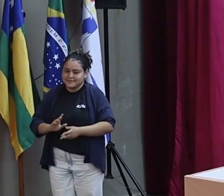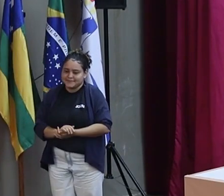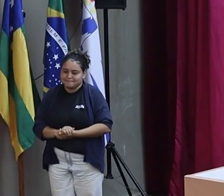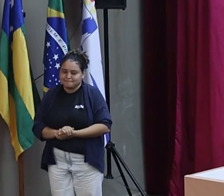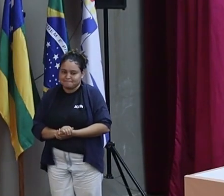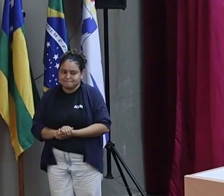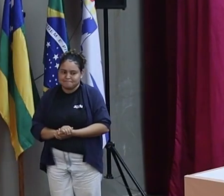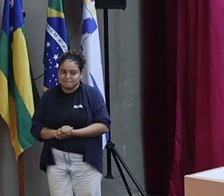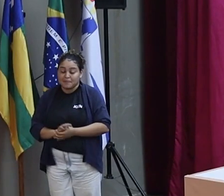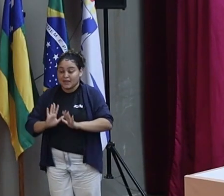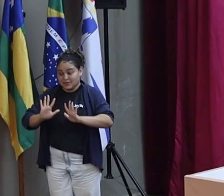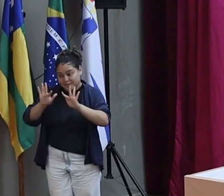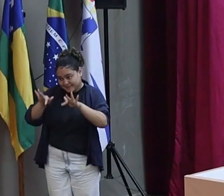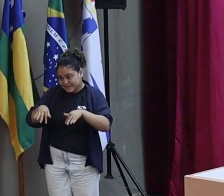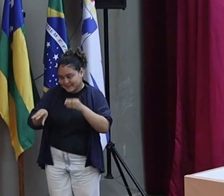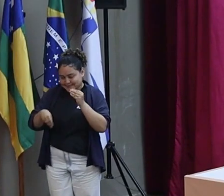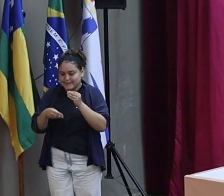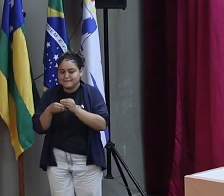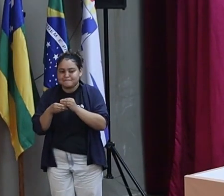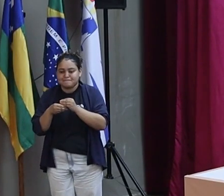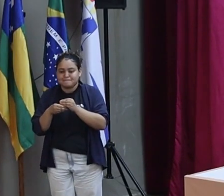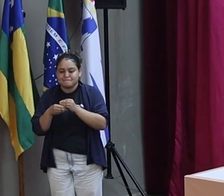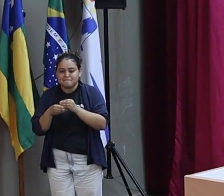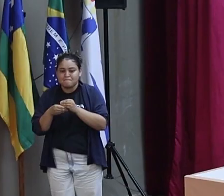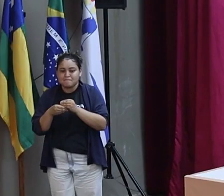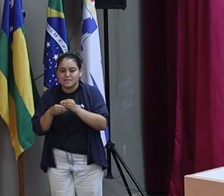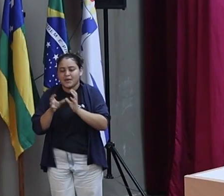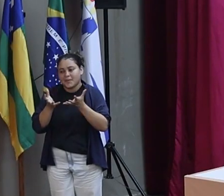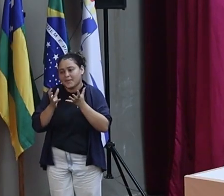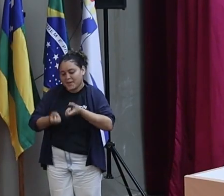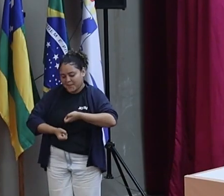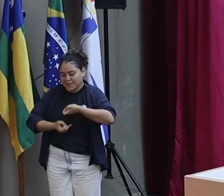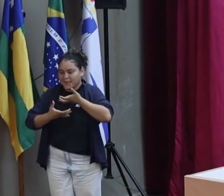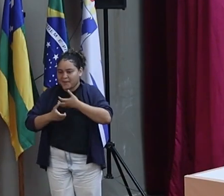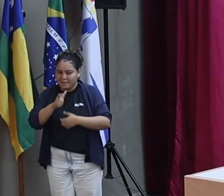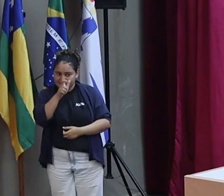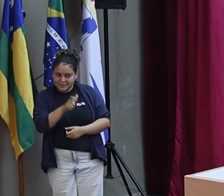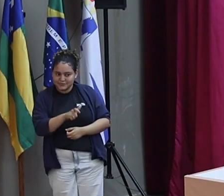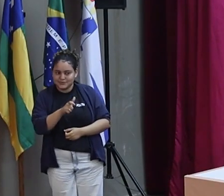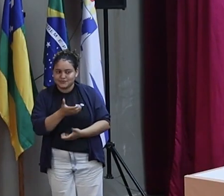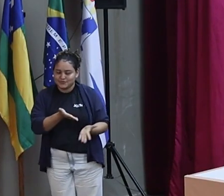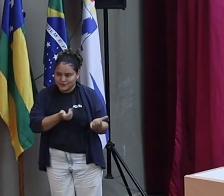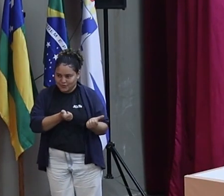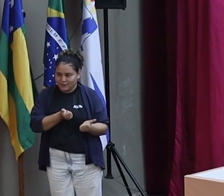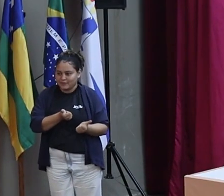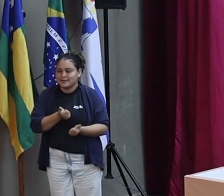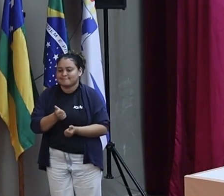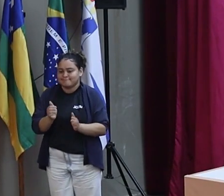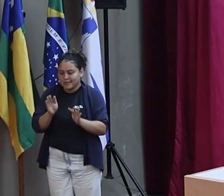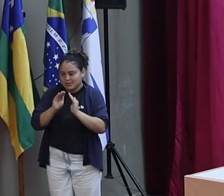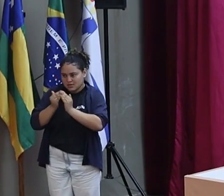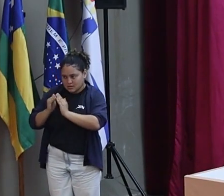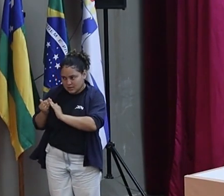para concluir, eu gostaria de trazer um poema de um jovem da periferia de Fortaleza, não